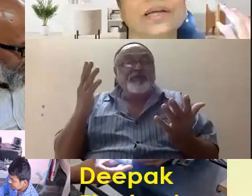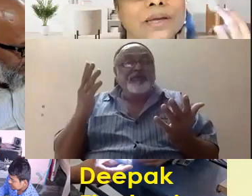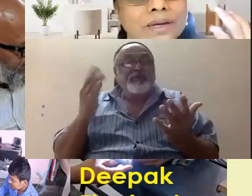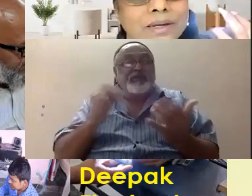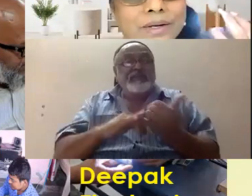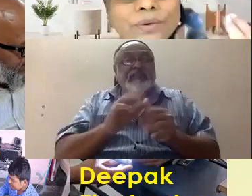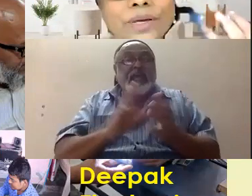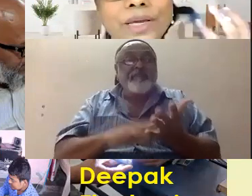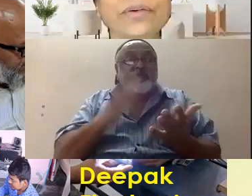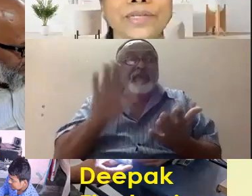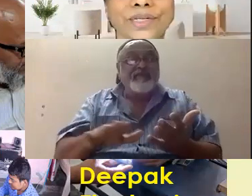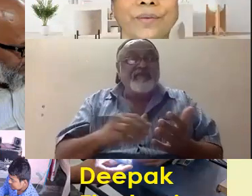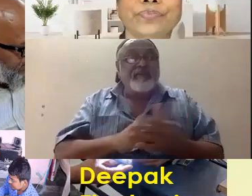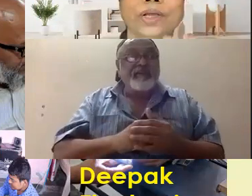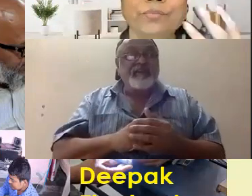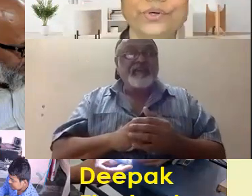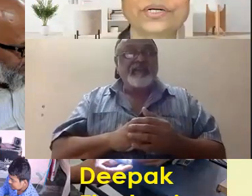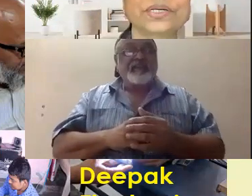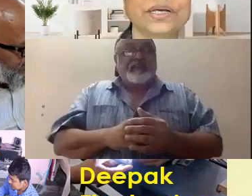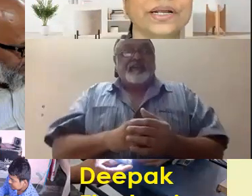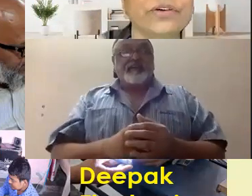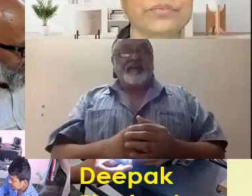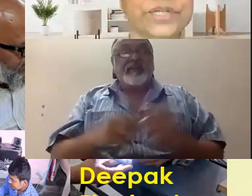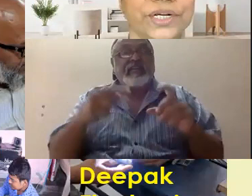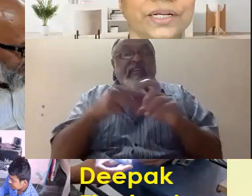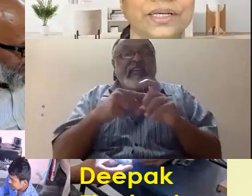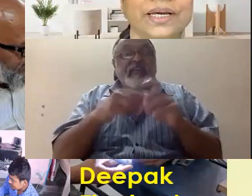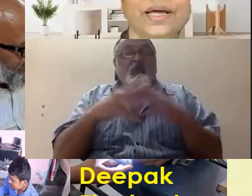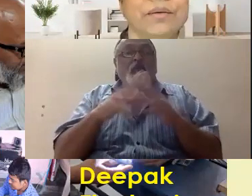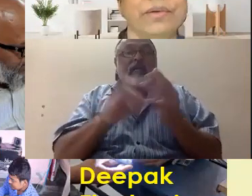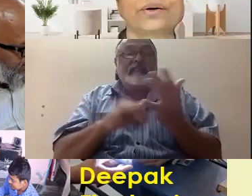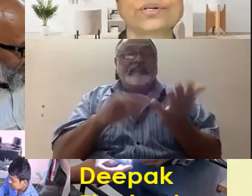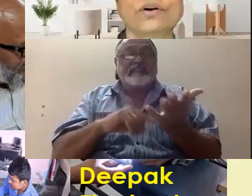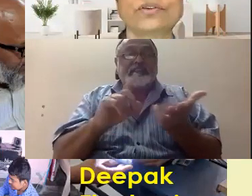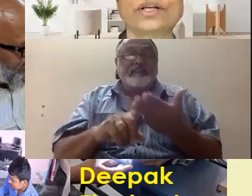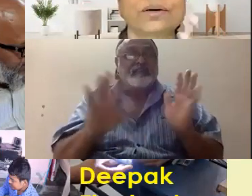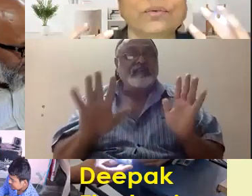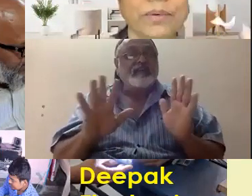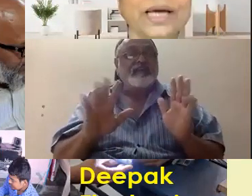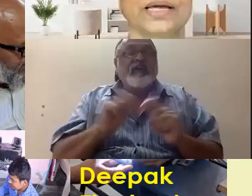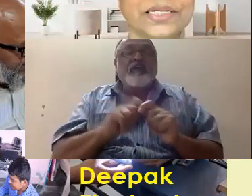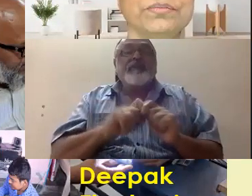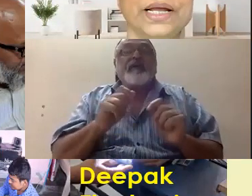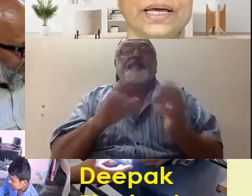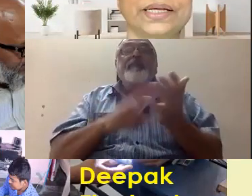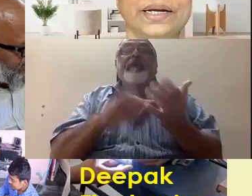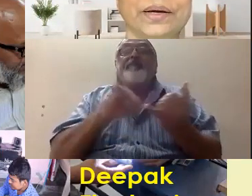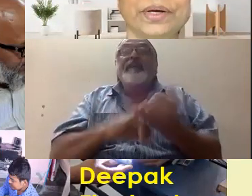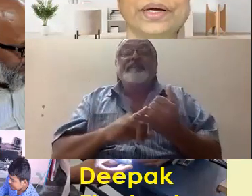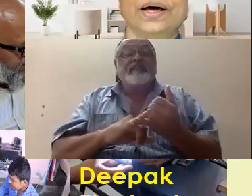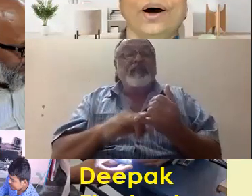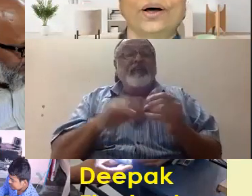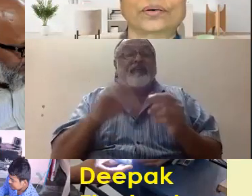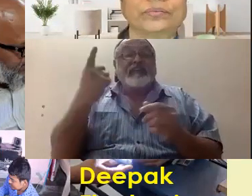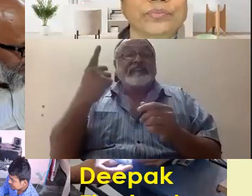विथ यू नो ई वेस्ट, कंप्यूटर्स की रिफर्बिशिंग करती हैं. माइक्रोसॉफ्ट ने इनको पहला एजेंट बनाया था इंडिया